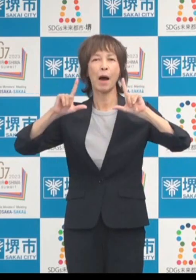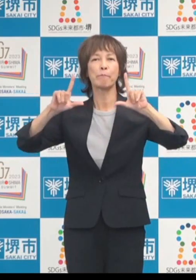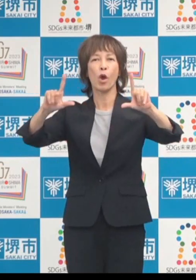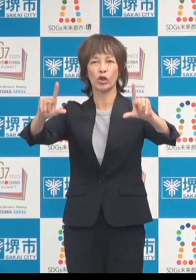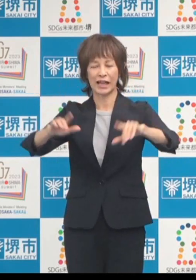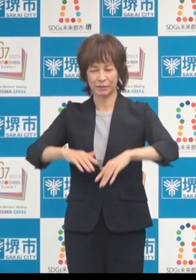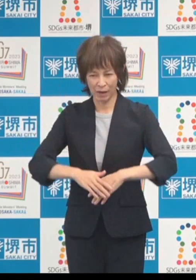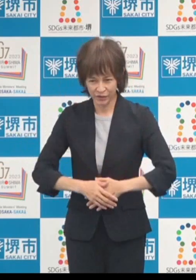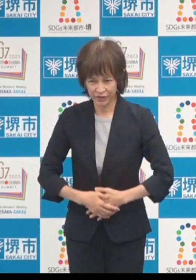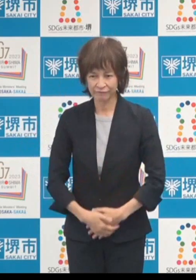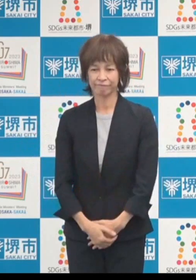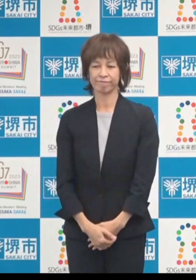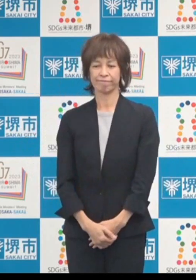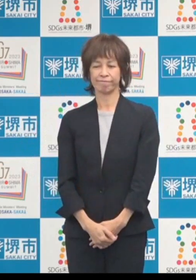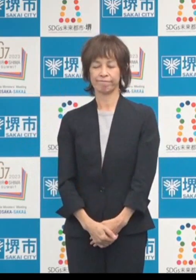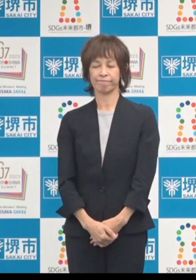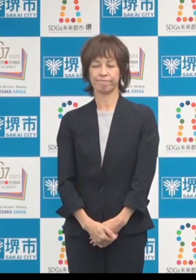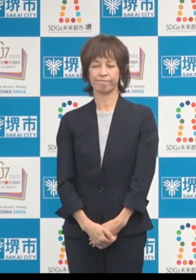します。